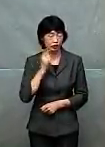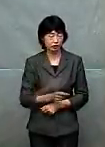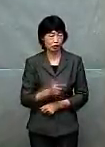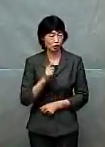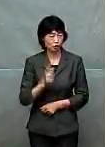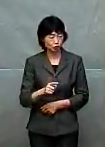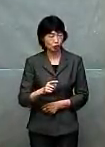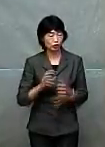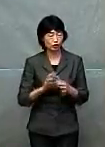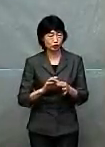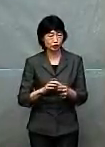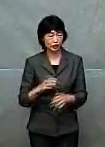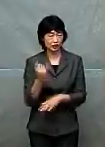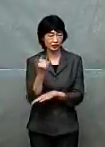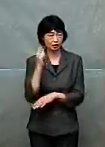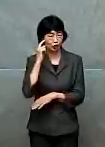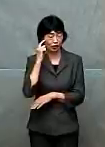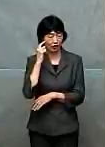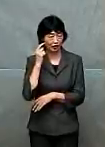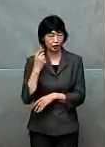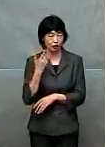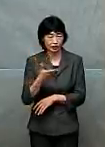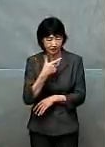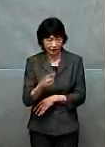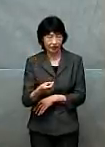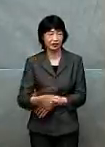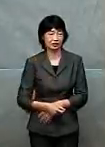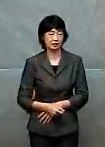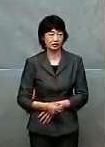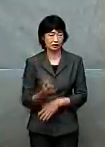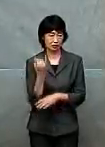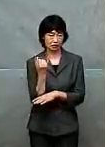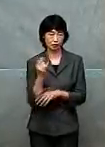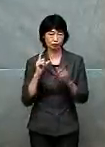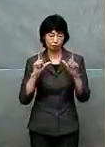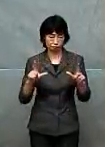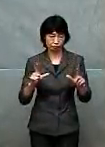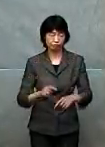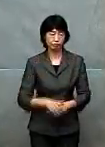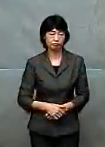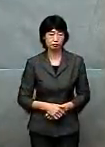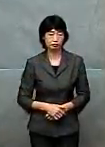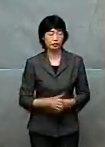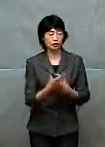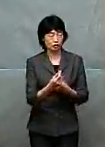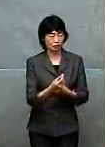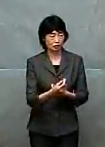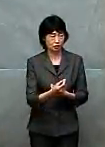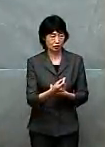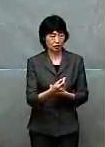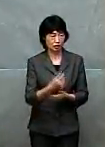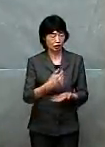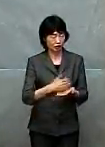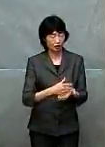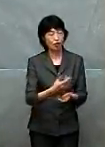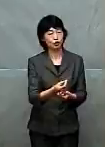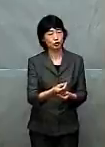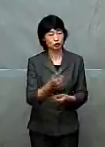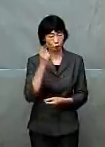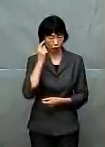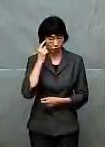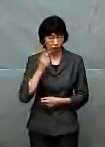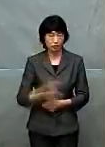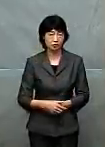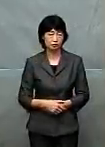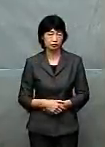事のご所見もお願いできますか。 そうですね、確かにご指摘の問いだと思いますけれ